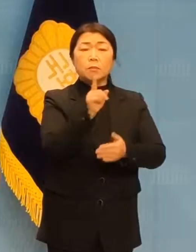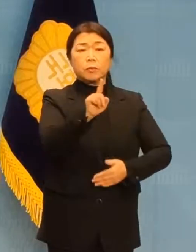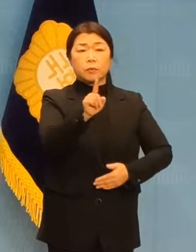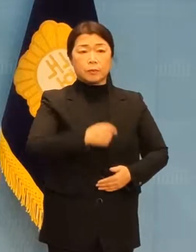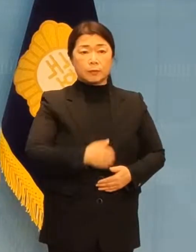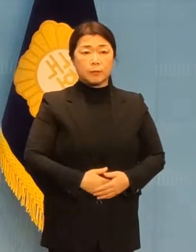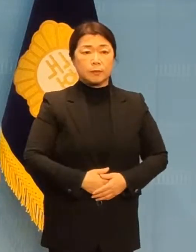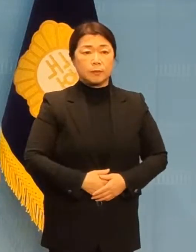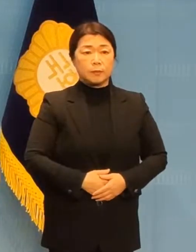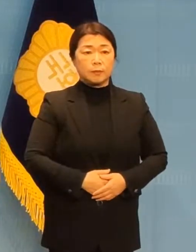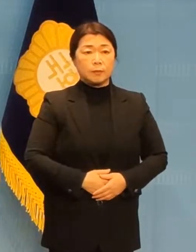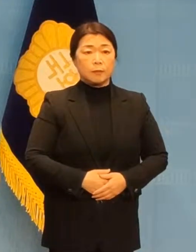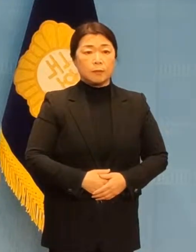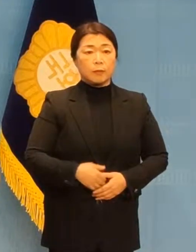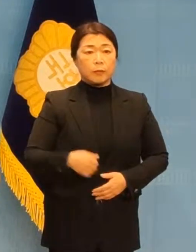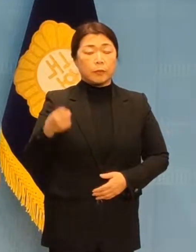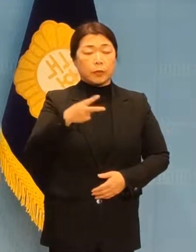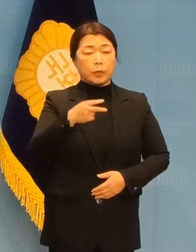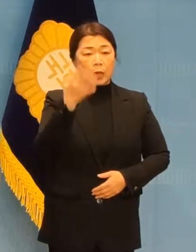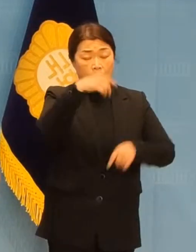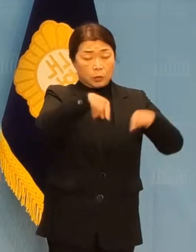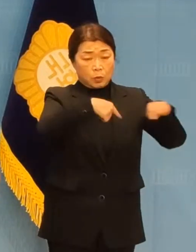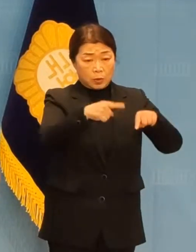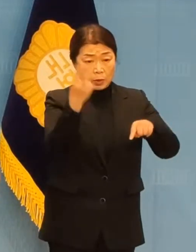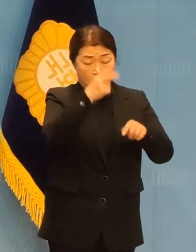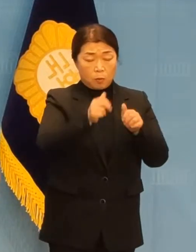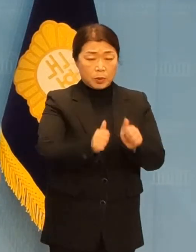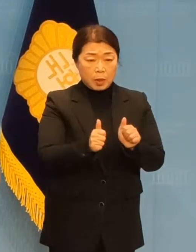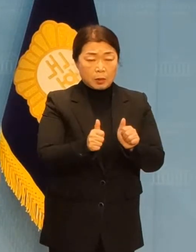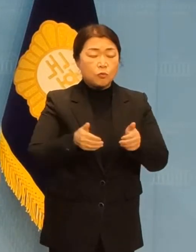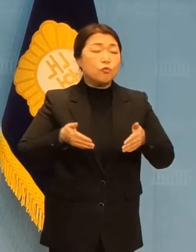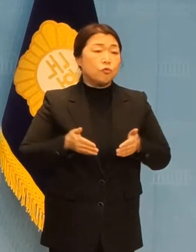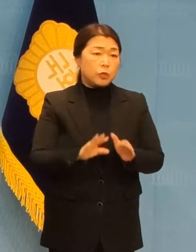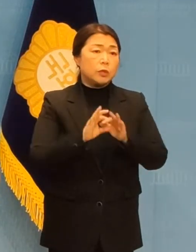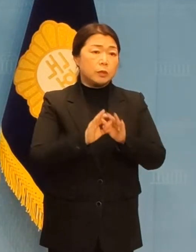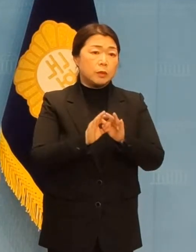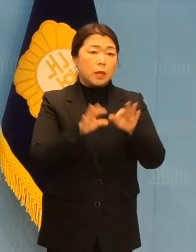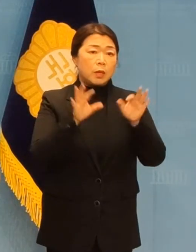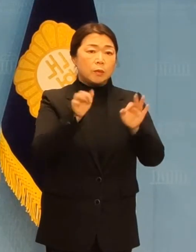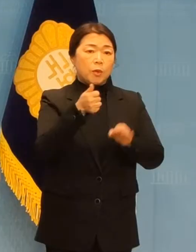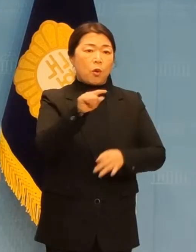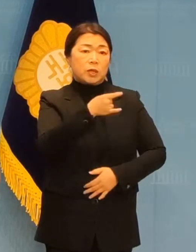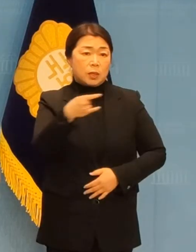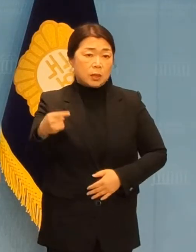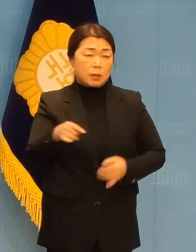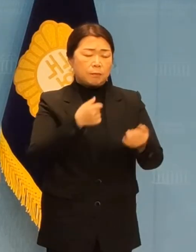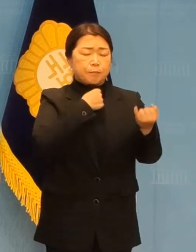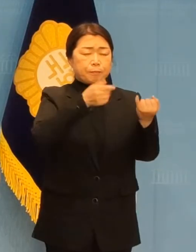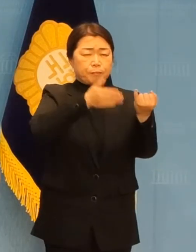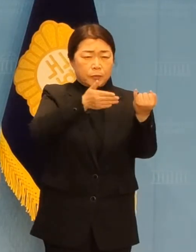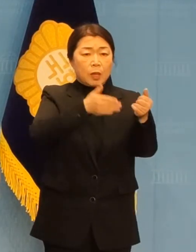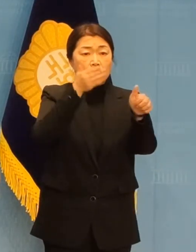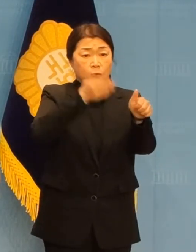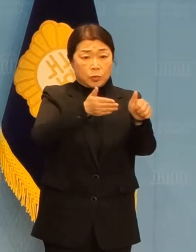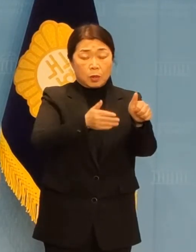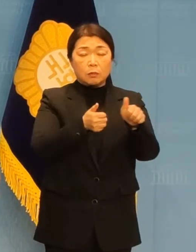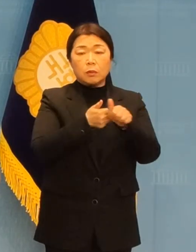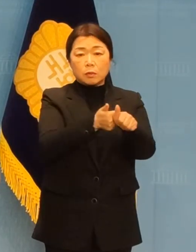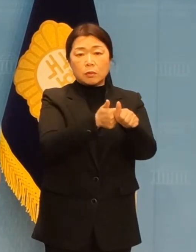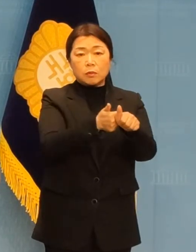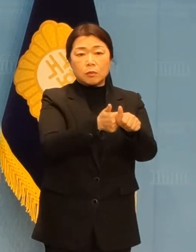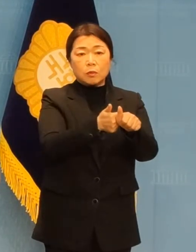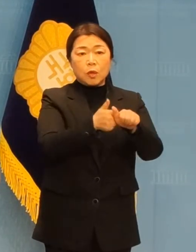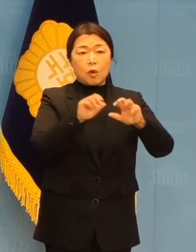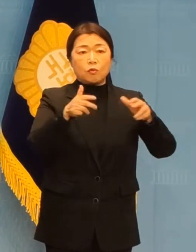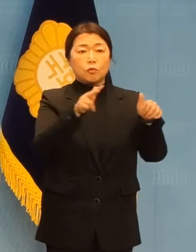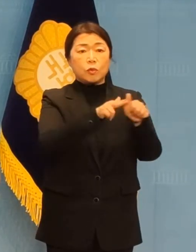심지어 정치검사 출신으로 김건희의 요구에 따라 국정원장 특별보좌관으로